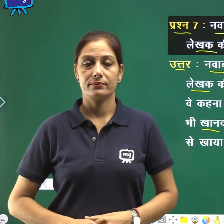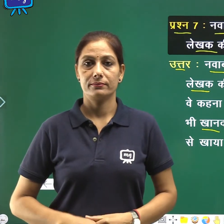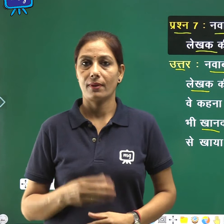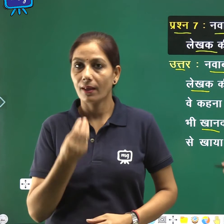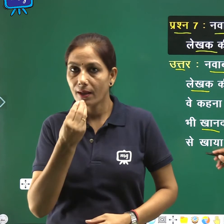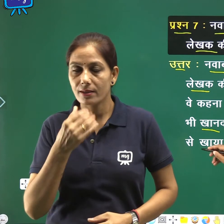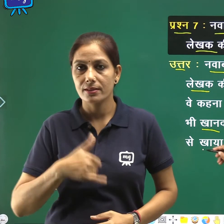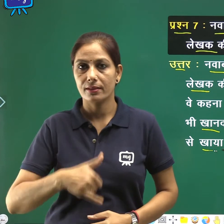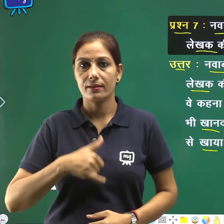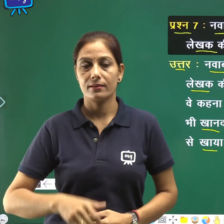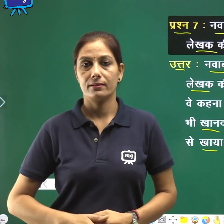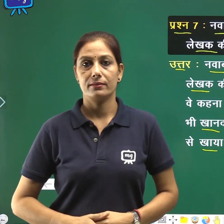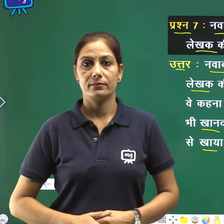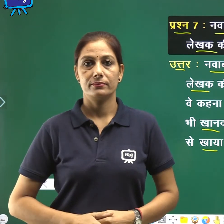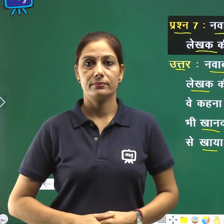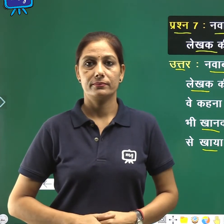खाया जाता है।